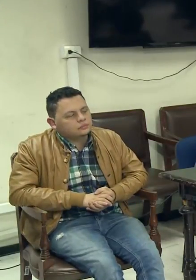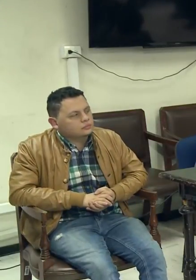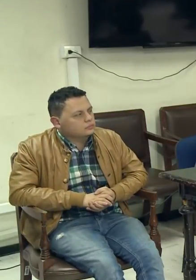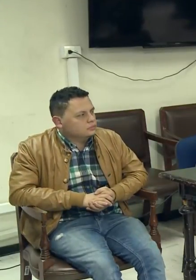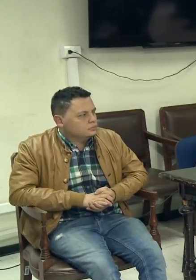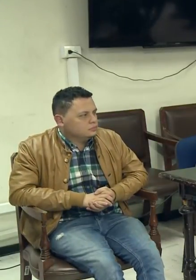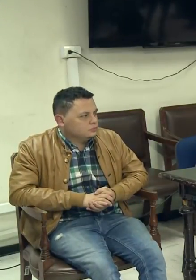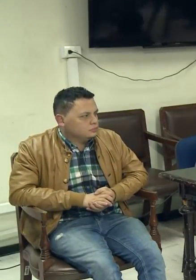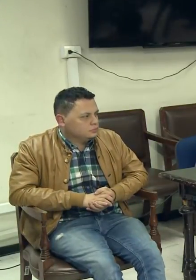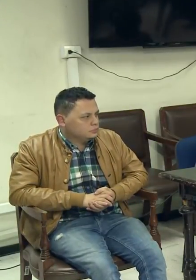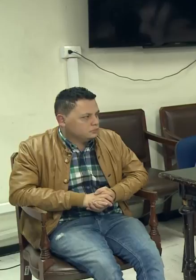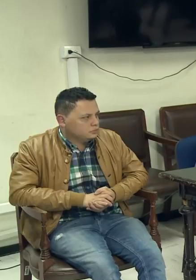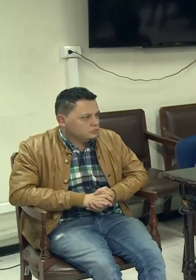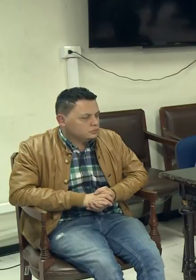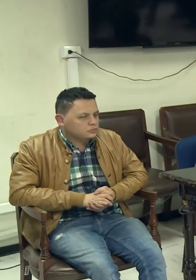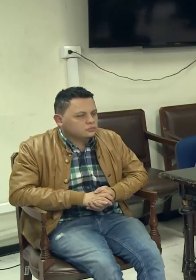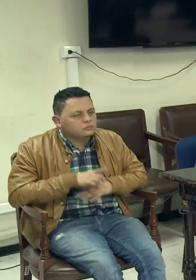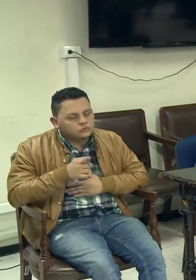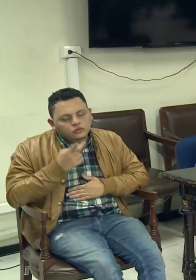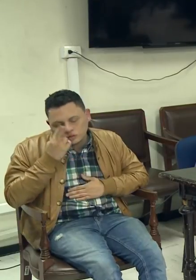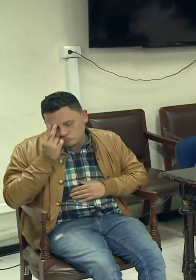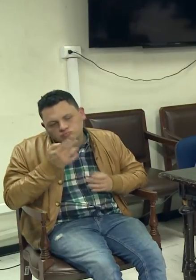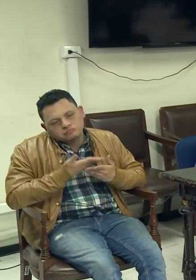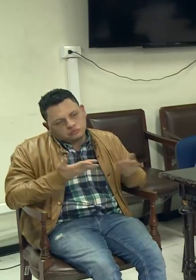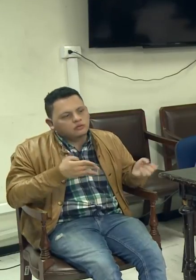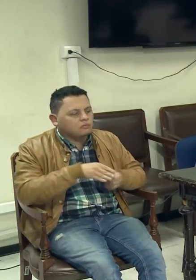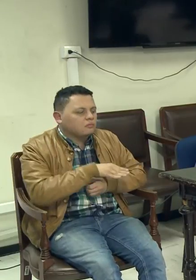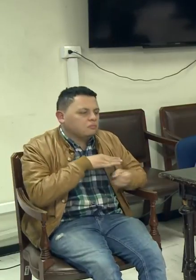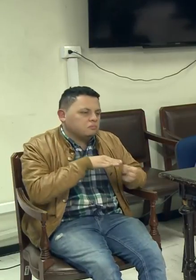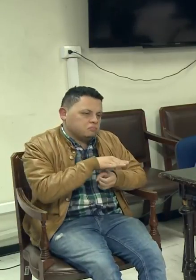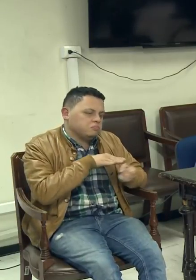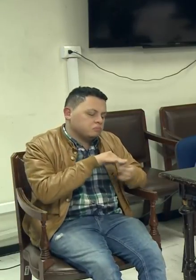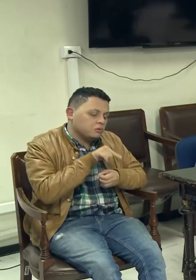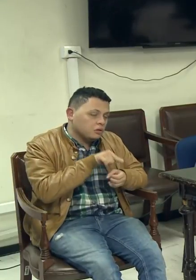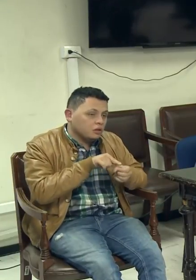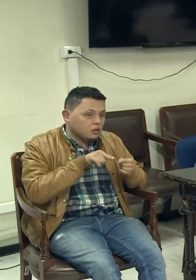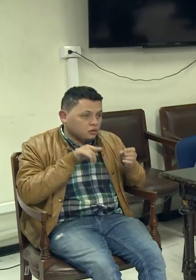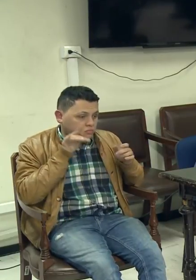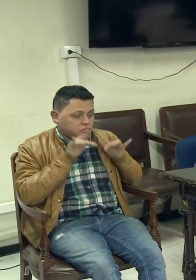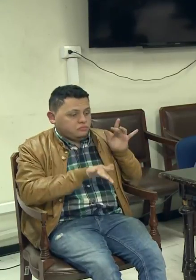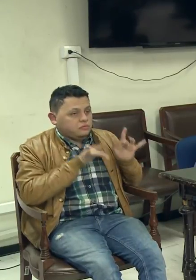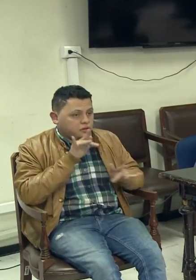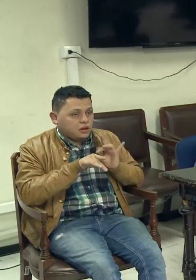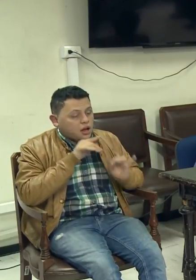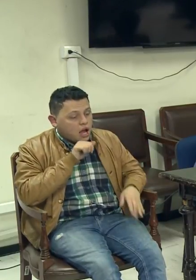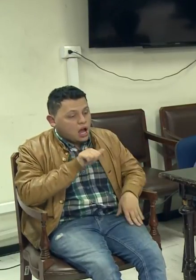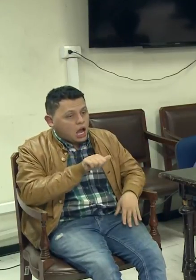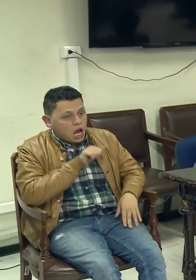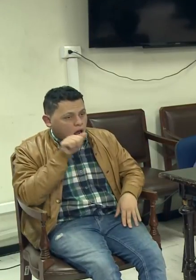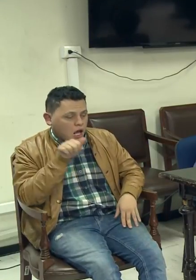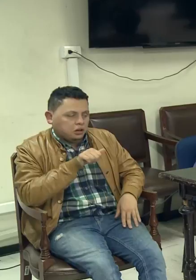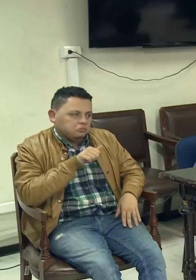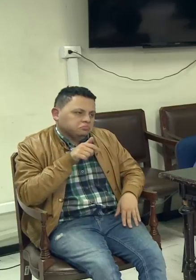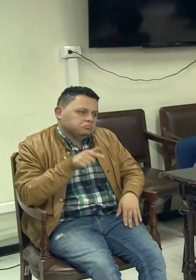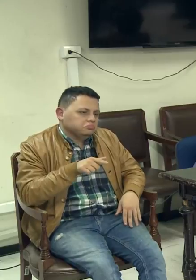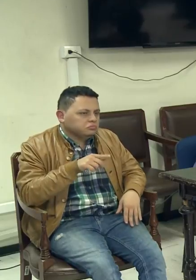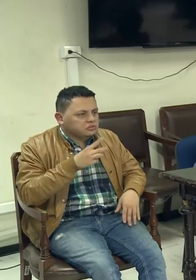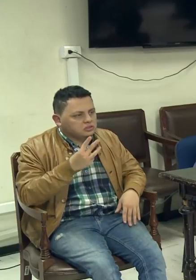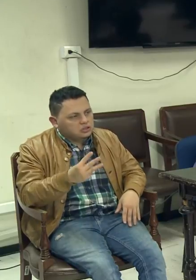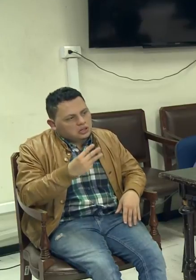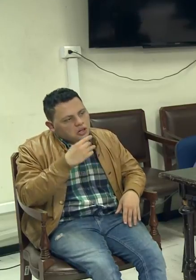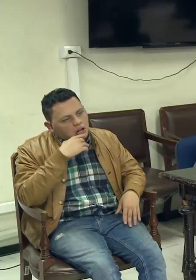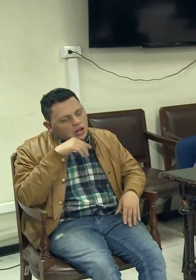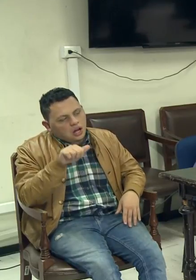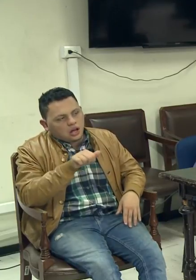había, como obviamente muchos barrios, al círculo de mujeres llegaban tres